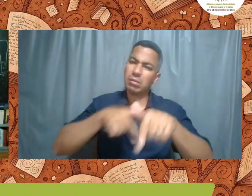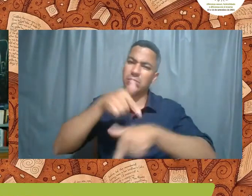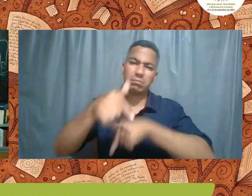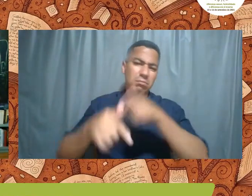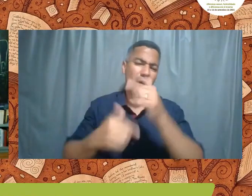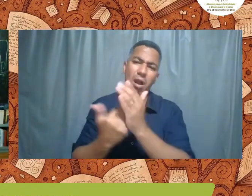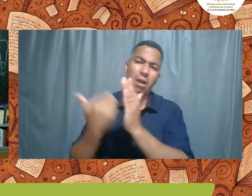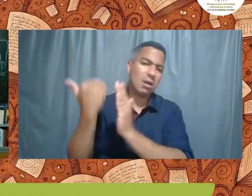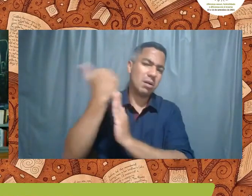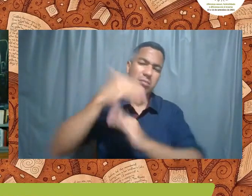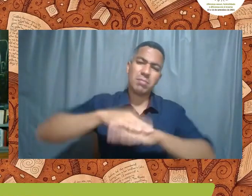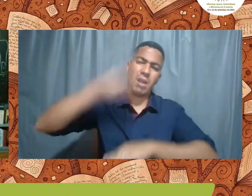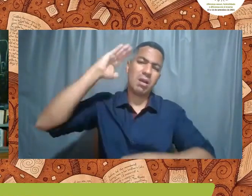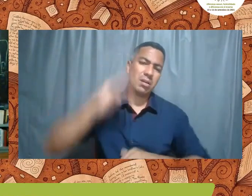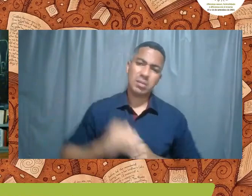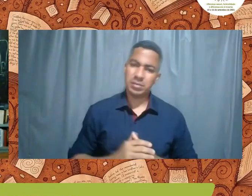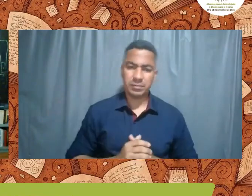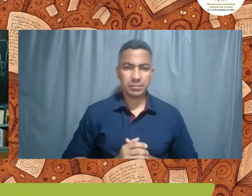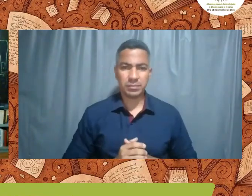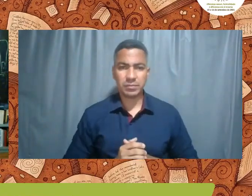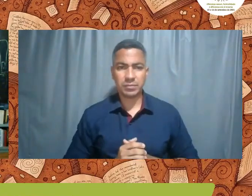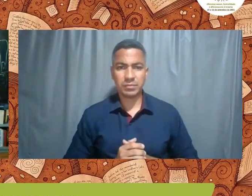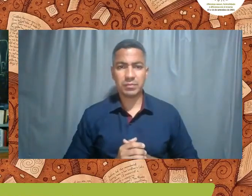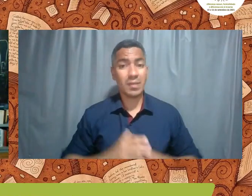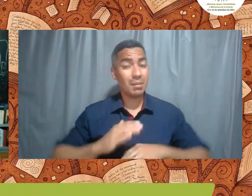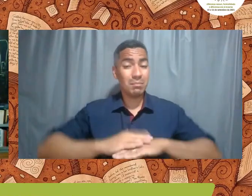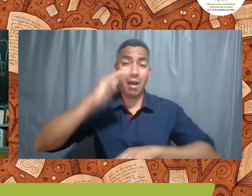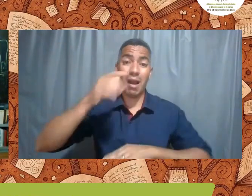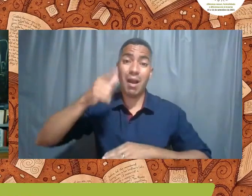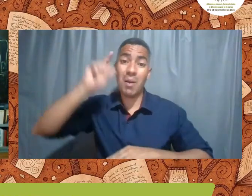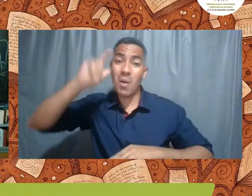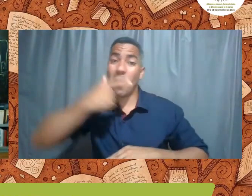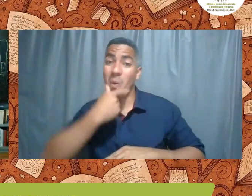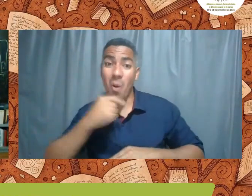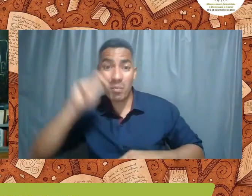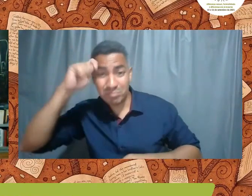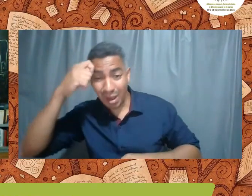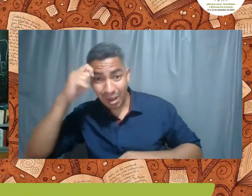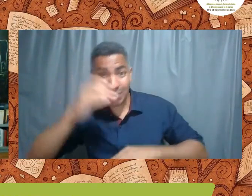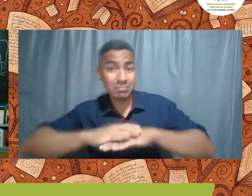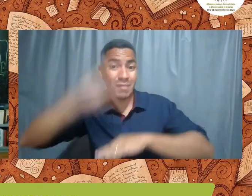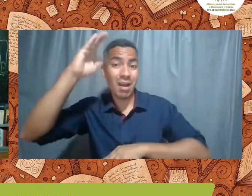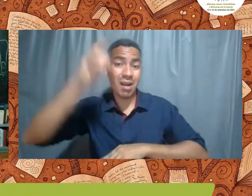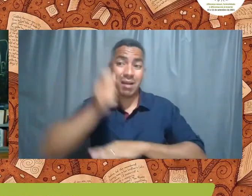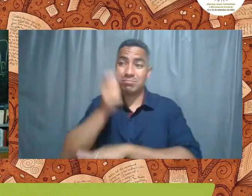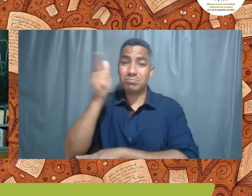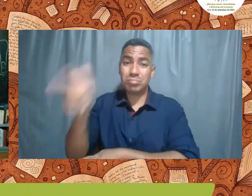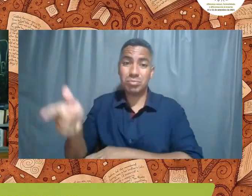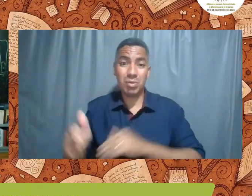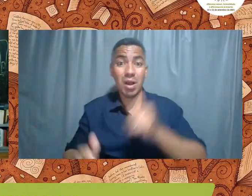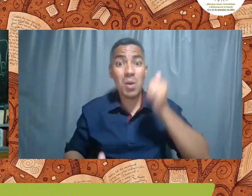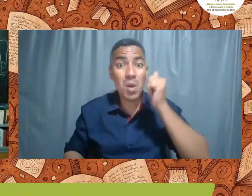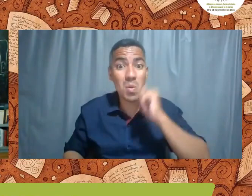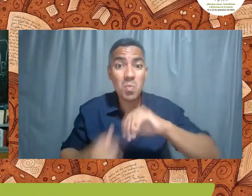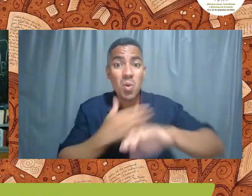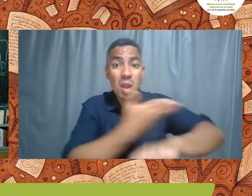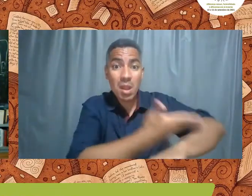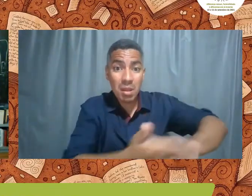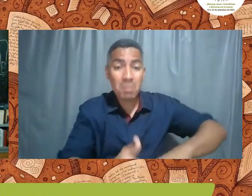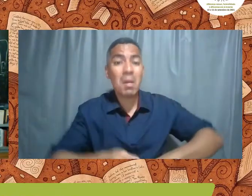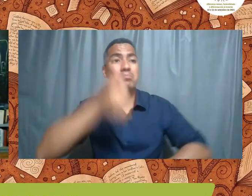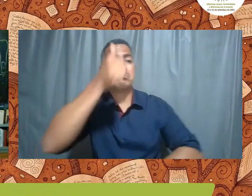do que as mulheres brancas. Então, a gente vê que isso é um quadro, né? Bastante complexo, onde se evidencia de uma